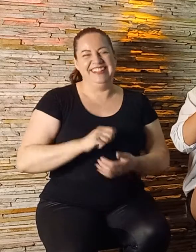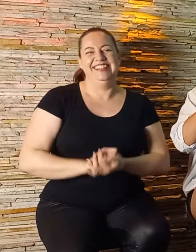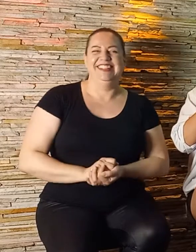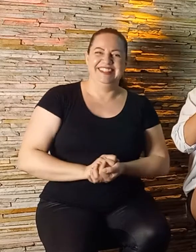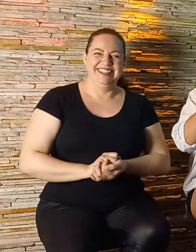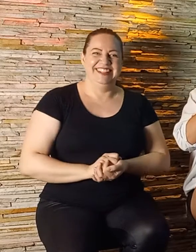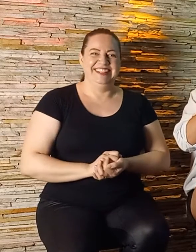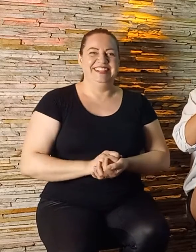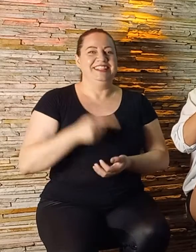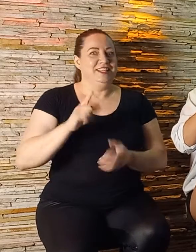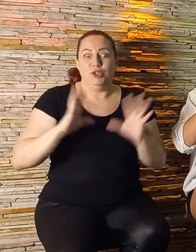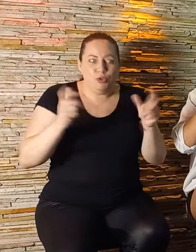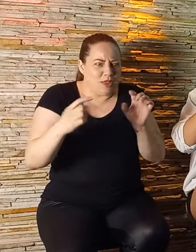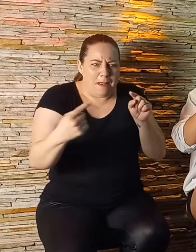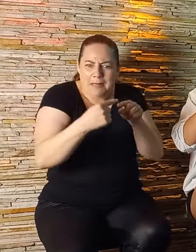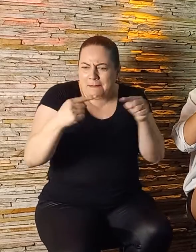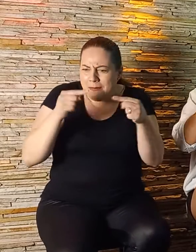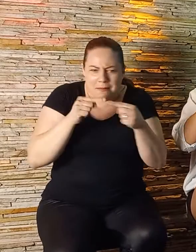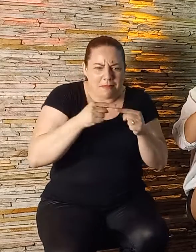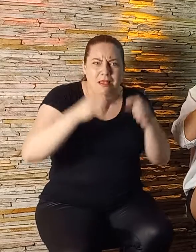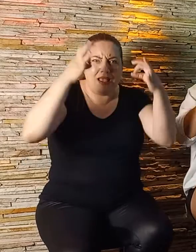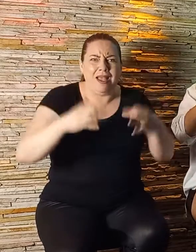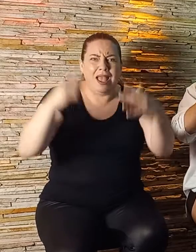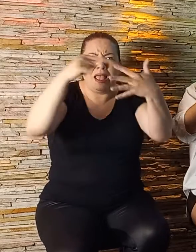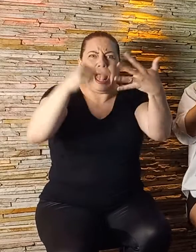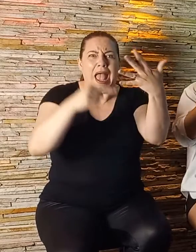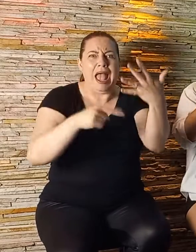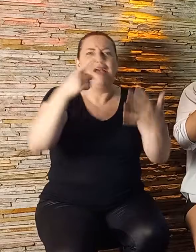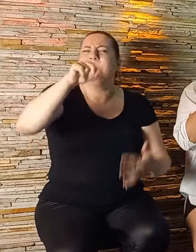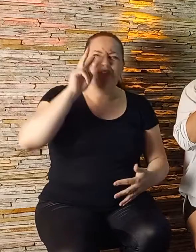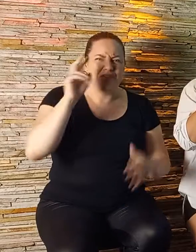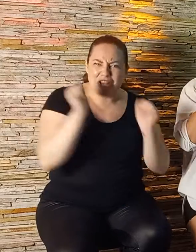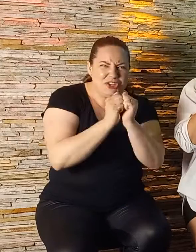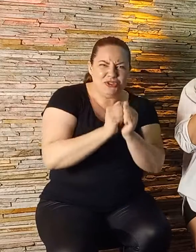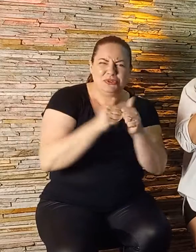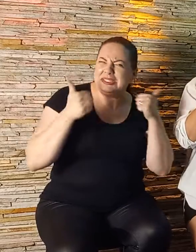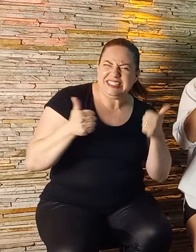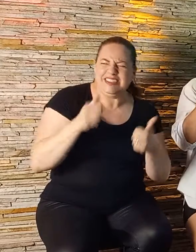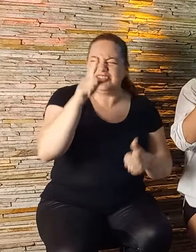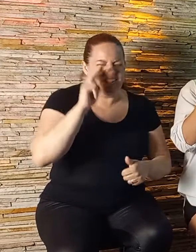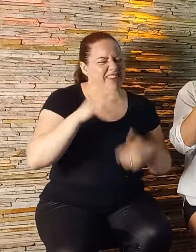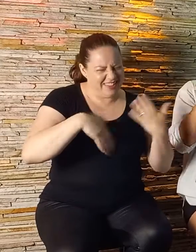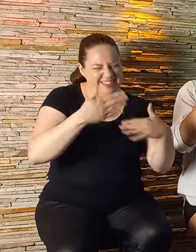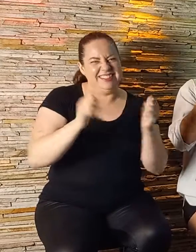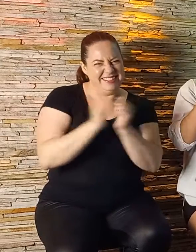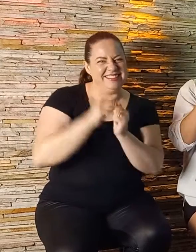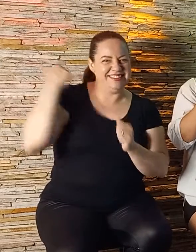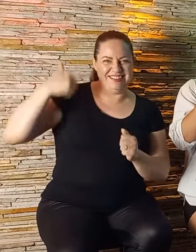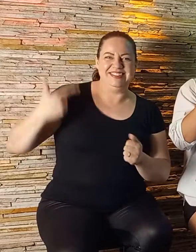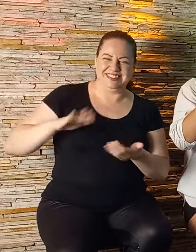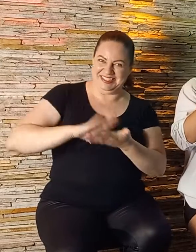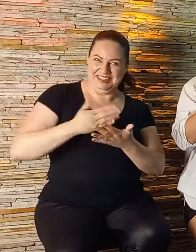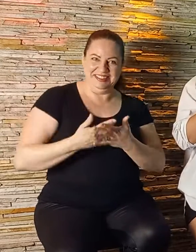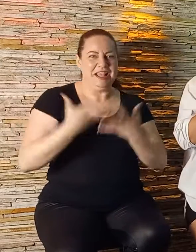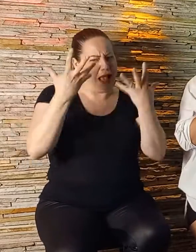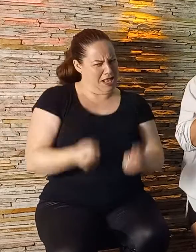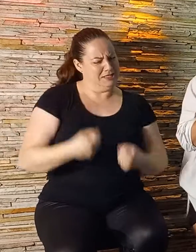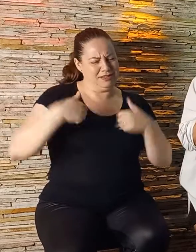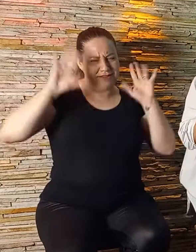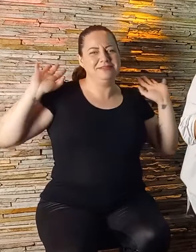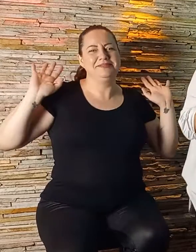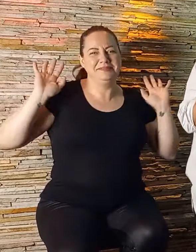e casa tudo então vocês vão ver na tua cara muito por aqui ainda tá vocês vão ver a cara dela ainda muito vai vão ter que